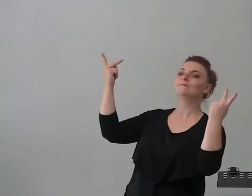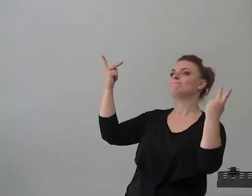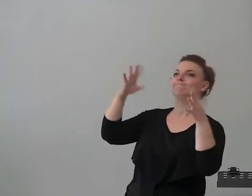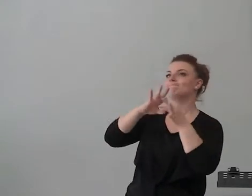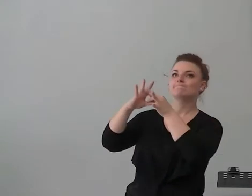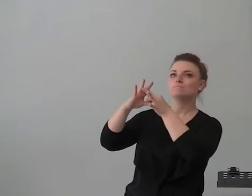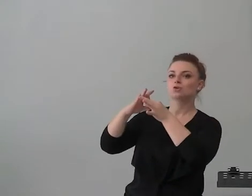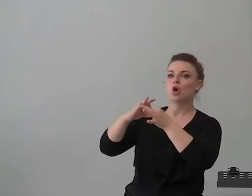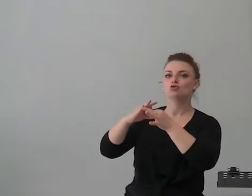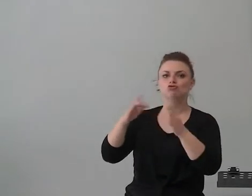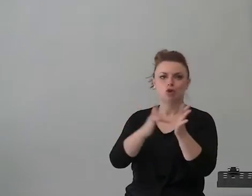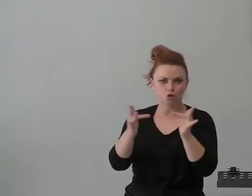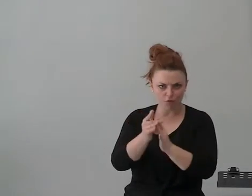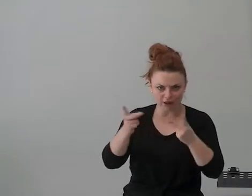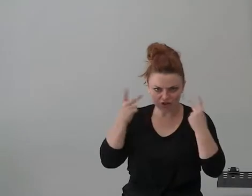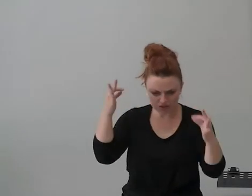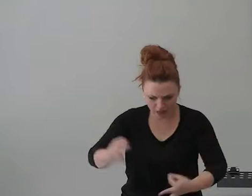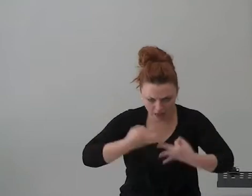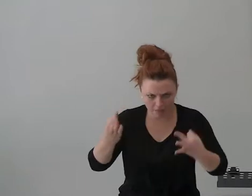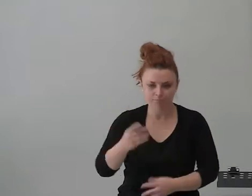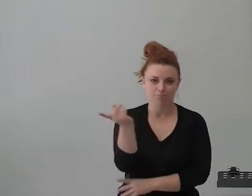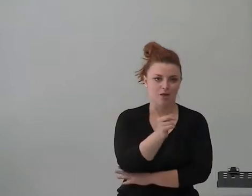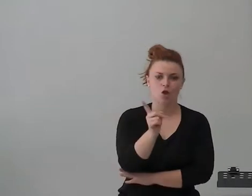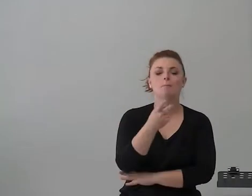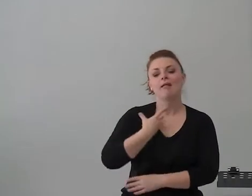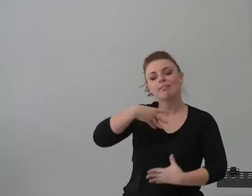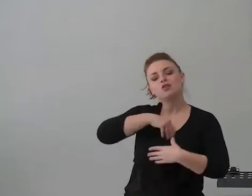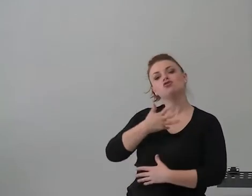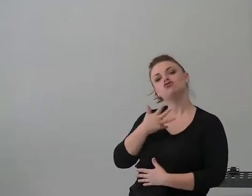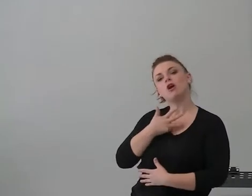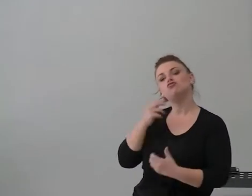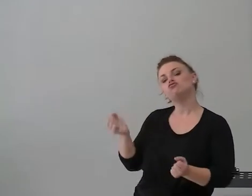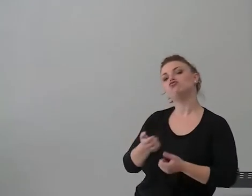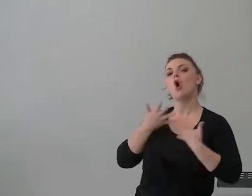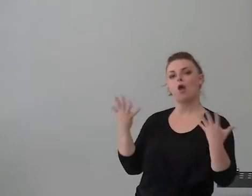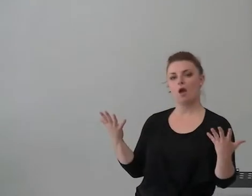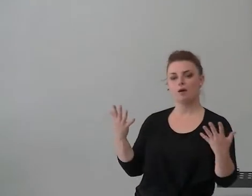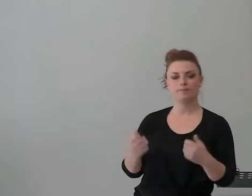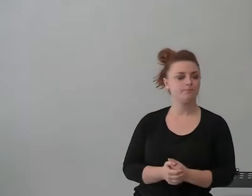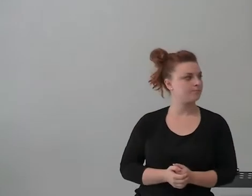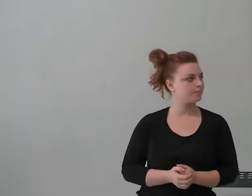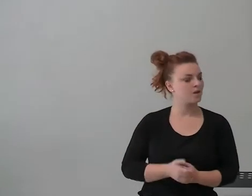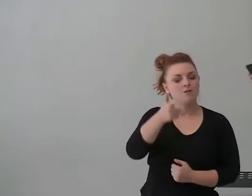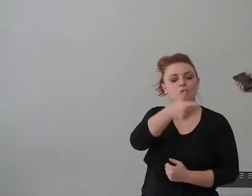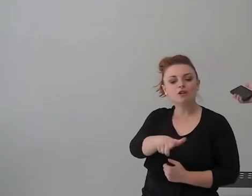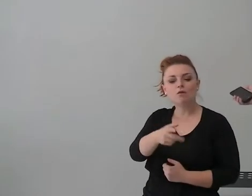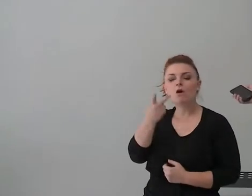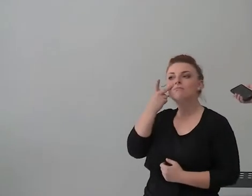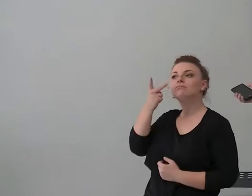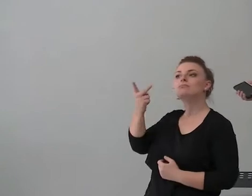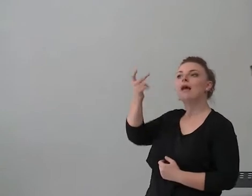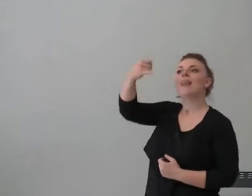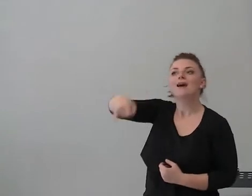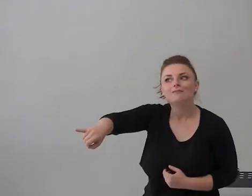non era sempre felice, però aveva sempre la gioia. Perché lui sapeva come andava a finire la